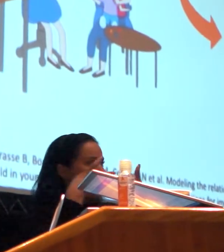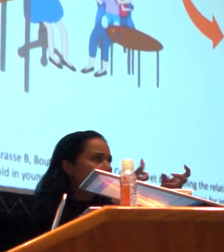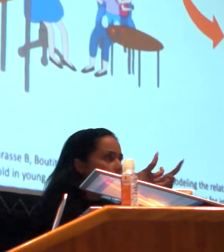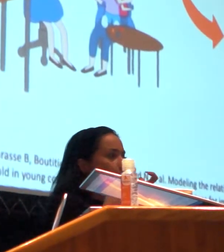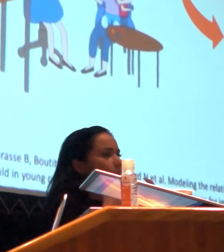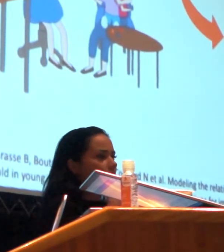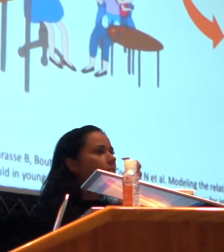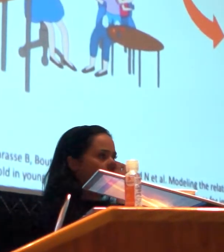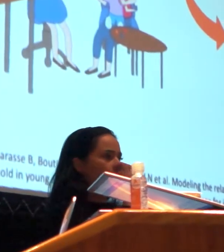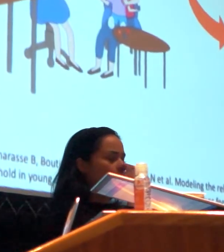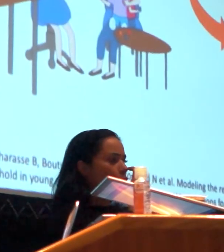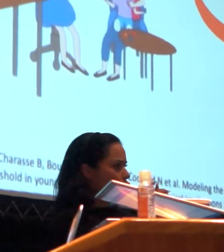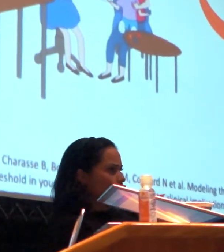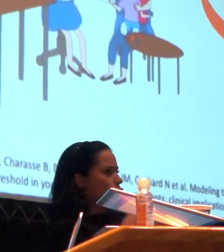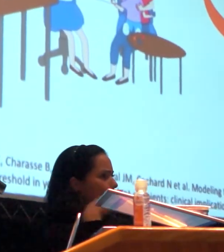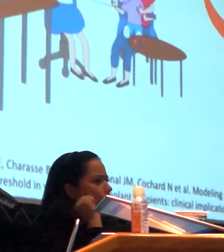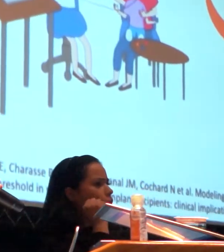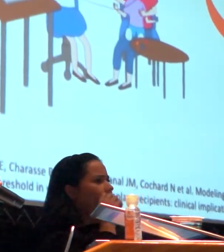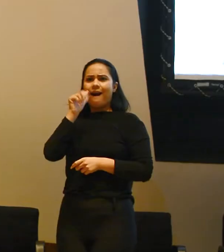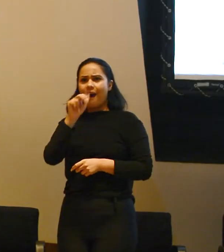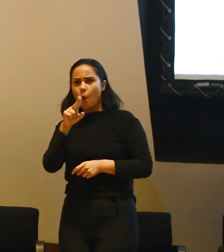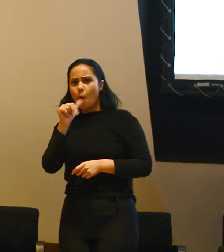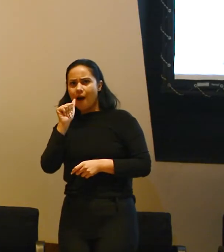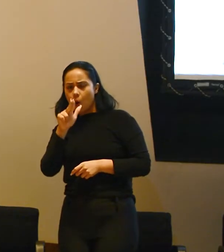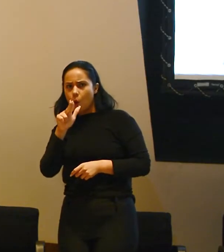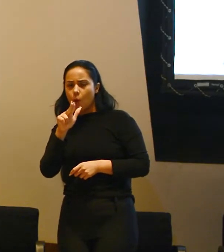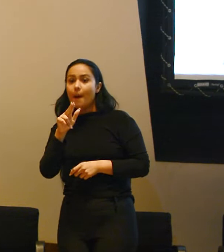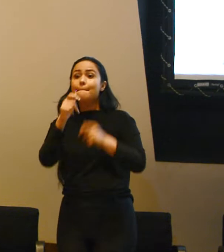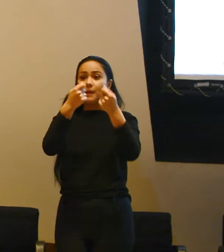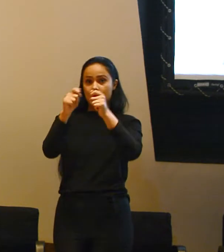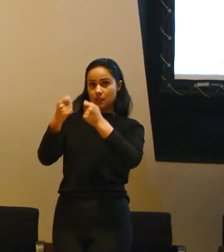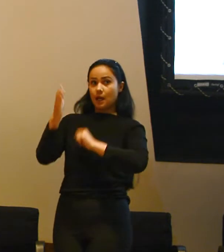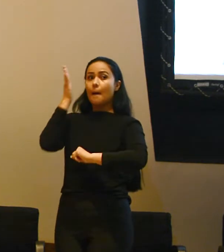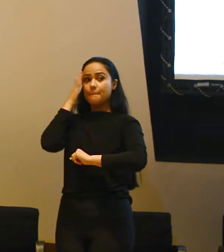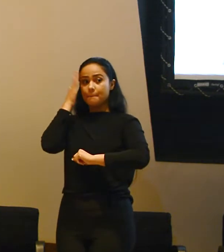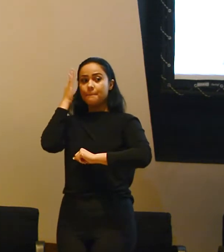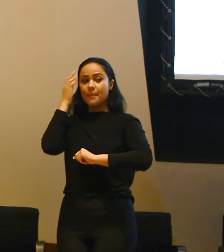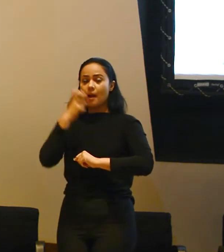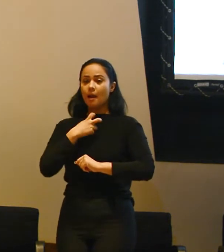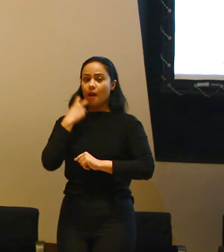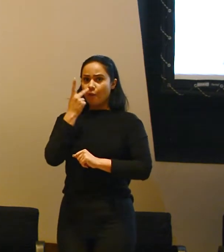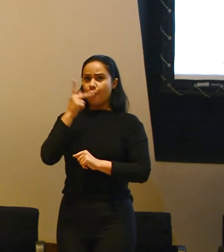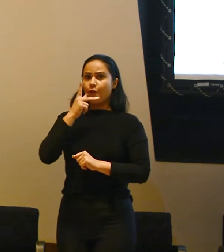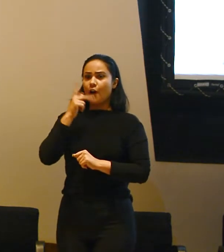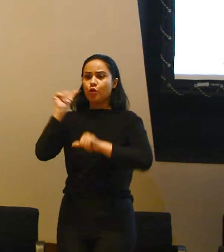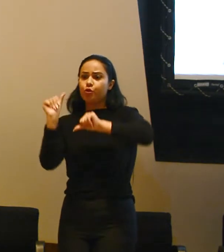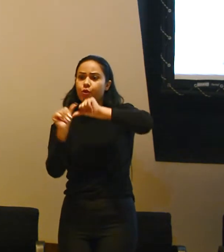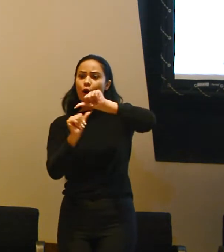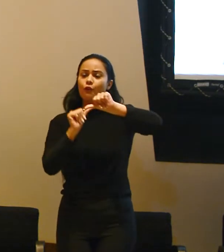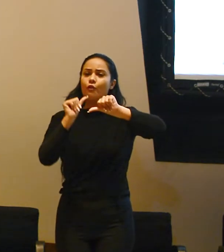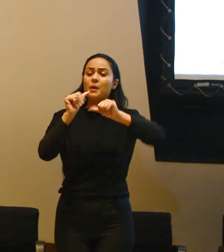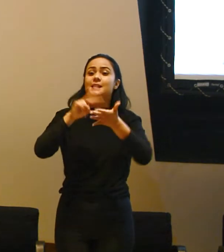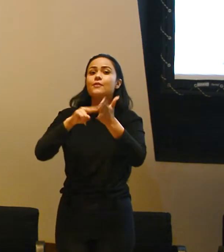não adianta só escutar au-au e só detectar esse som. Ela precisa saber que esse som se transformou e que o significado para